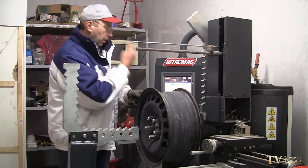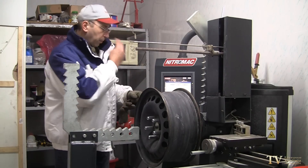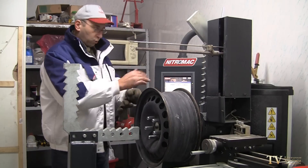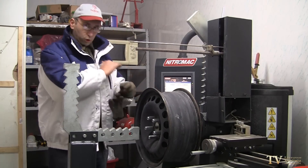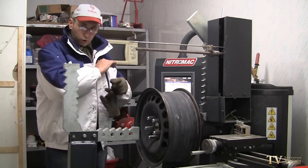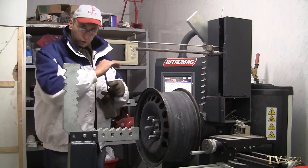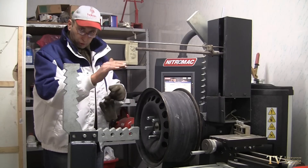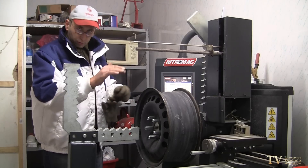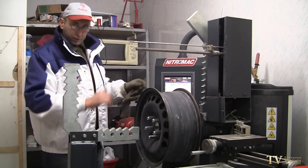Rodo knygos.